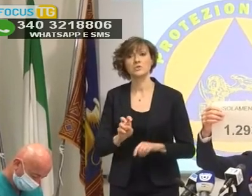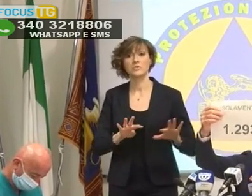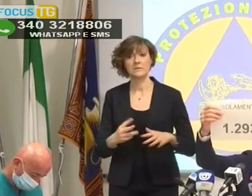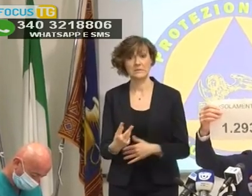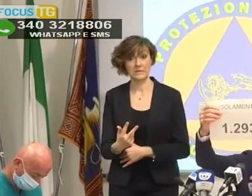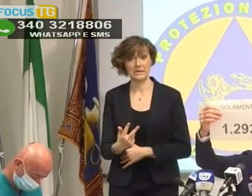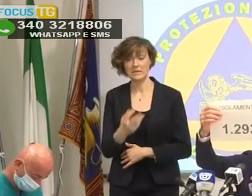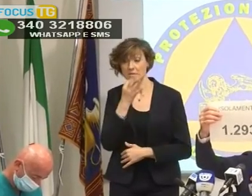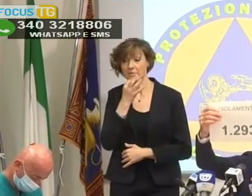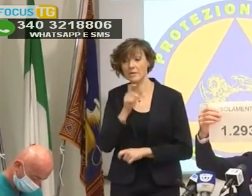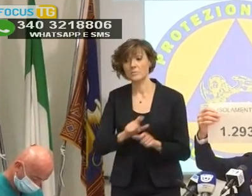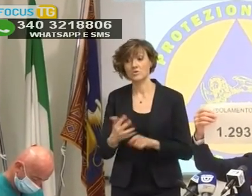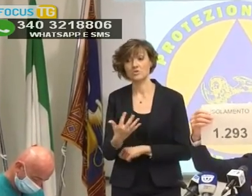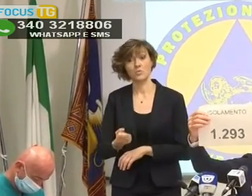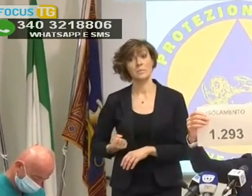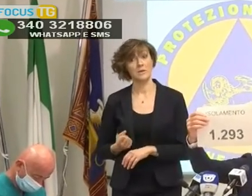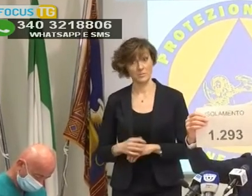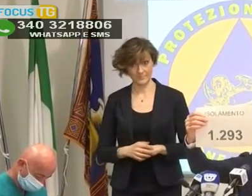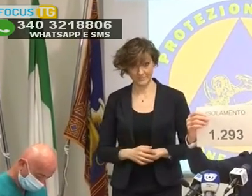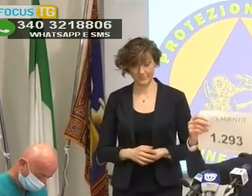1.293, meno 5.